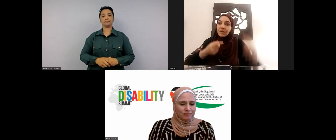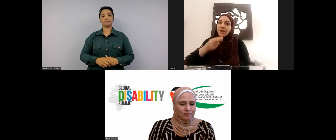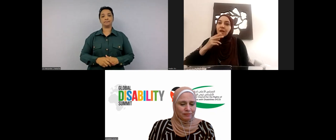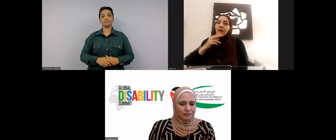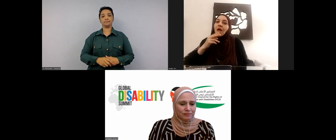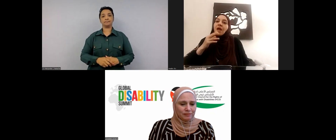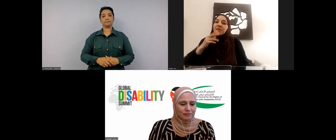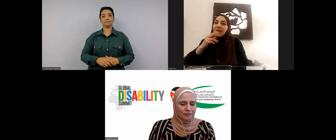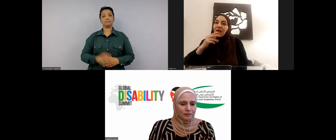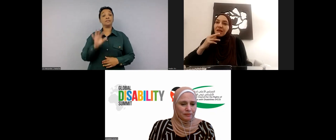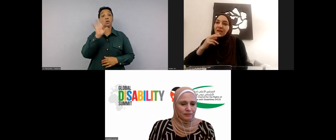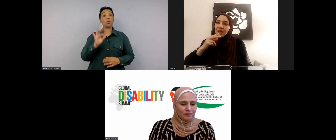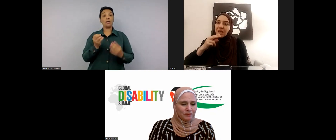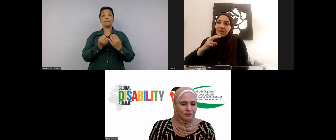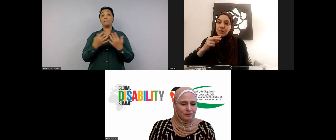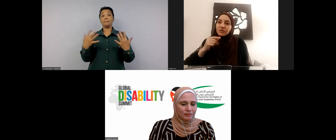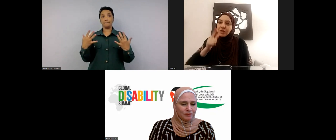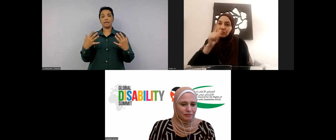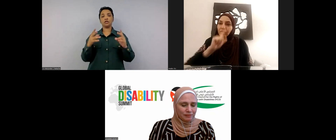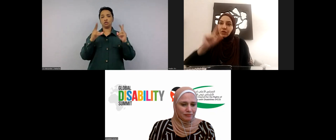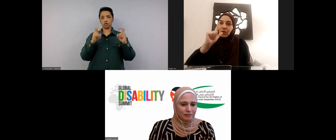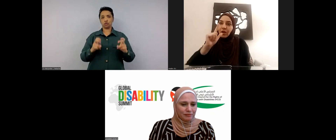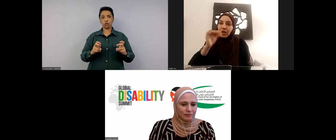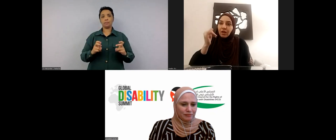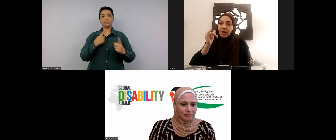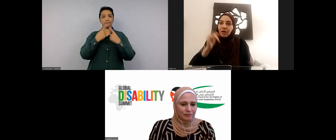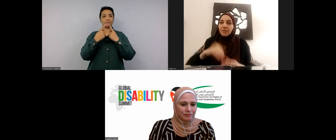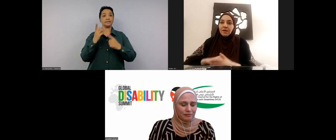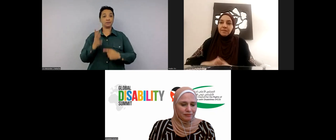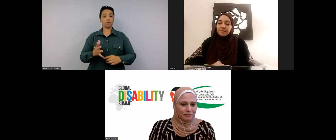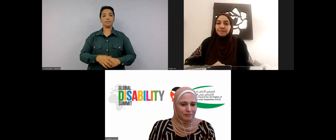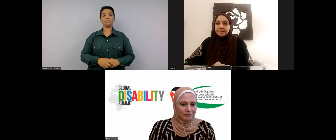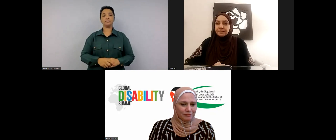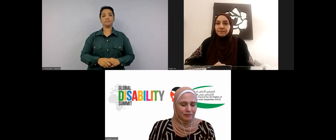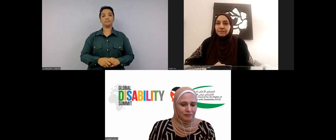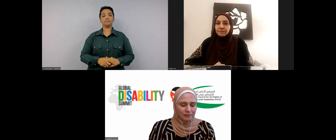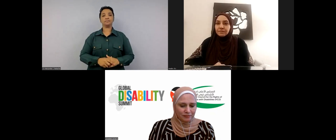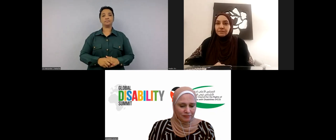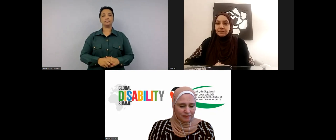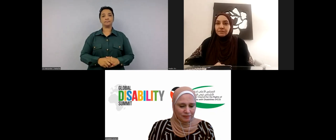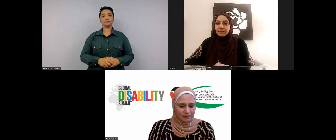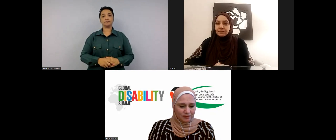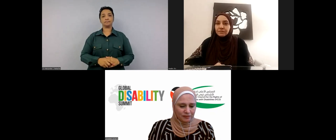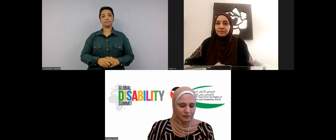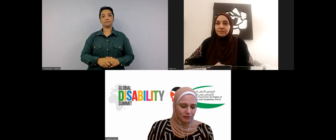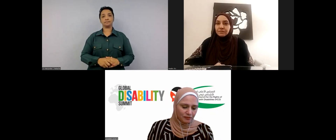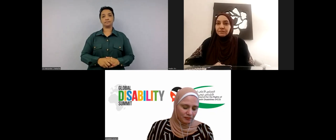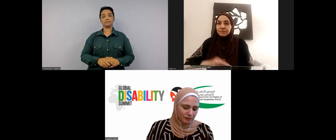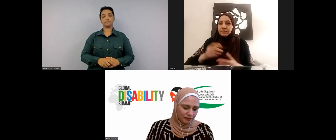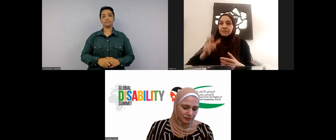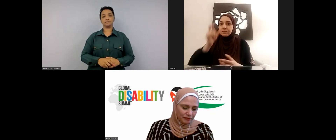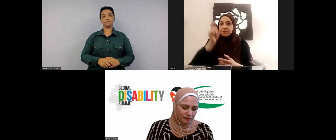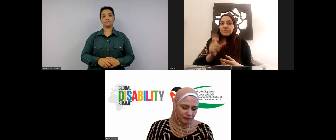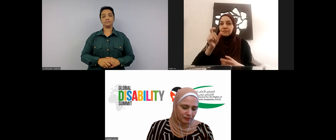discussed here in سوف Jordan. أتحدث. I'm going to be speaking in Arabic. فلن أعتمد أن الائتلاف الأردني للأشخاص ذوي الإعاقة